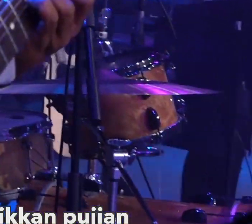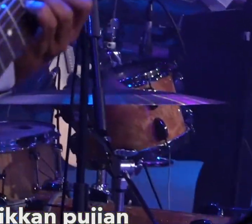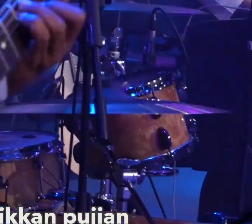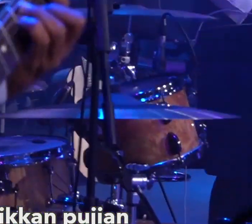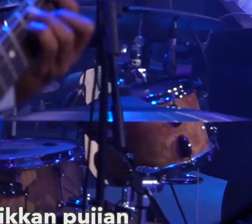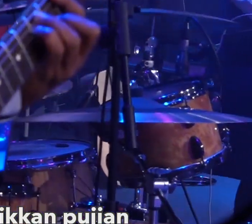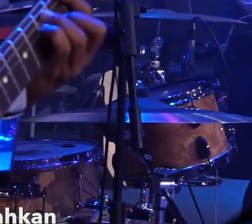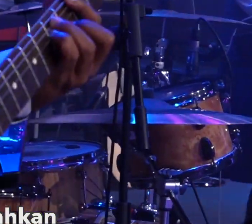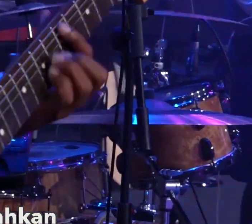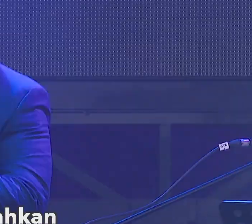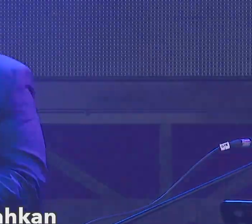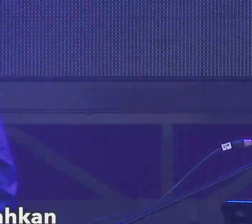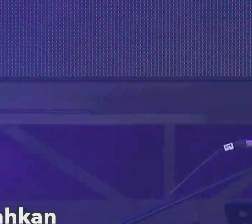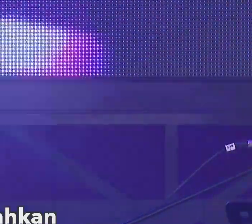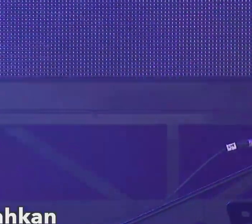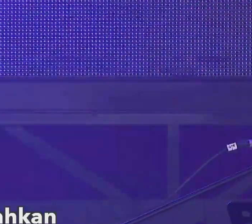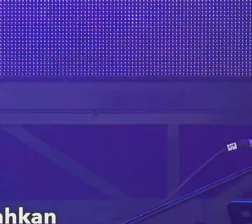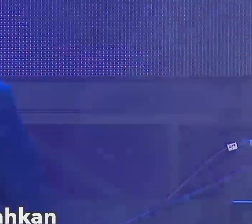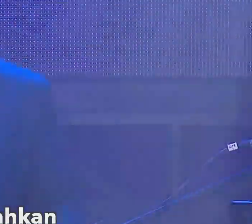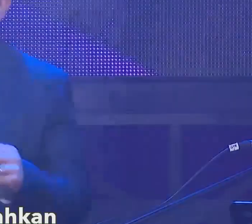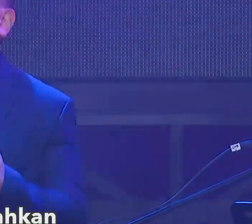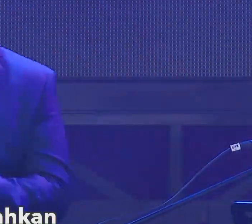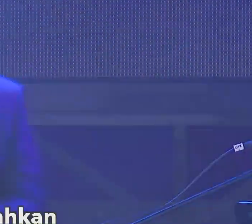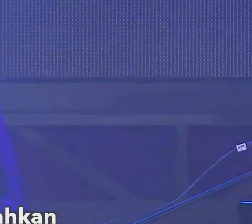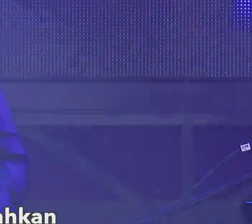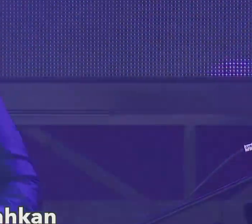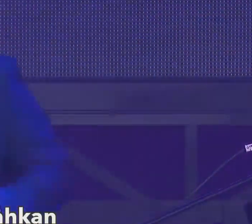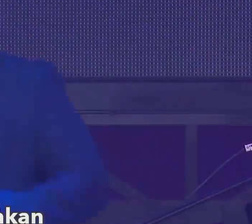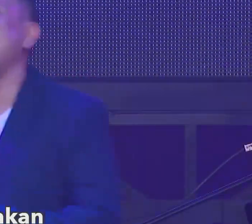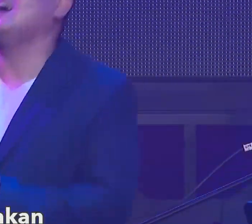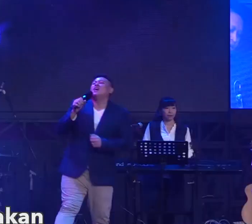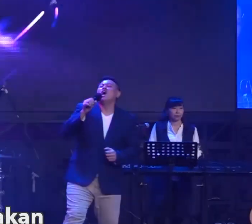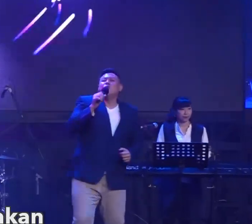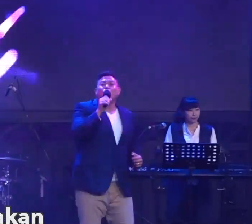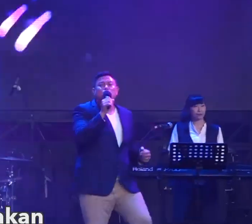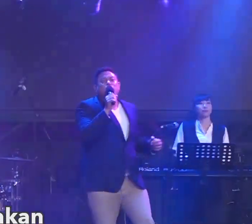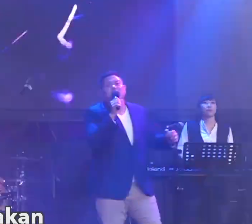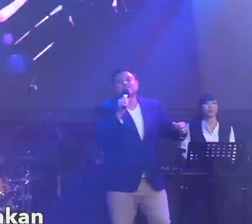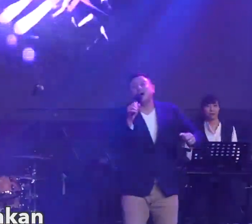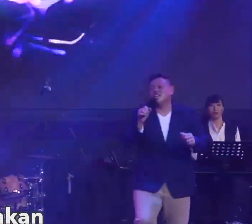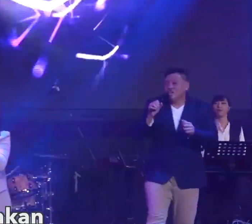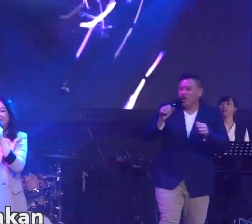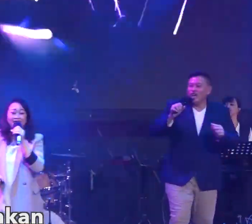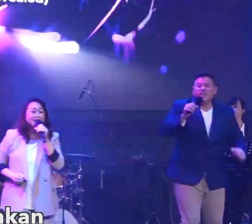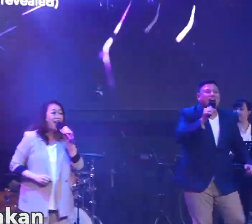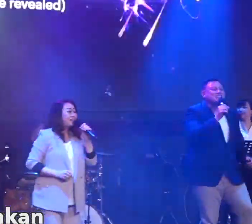menaikkan pujian, belenggu dipatahkan,